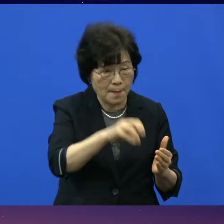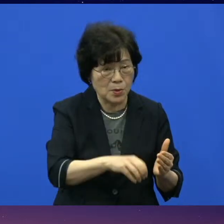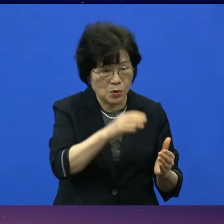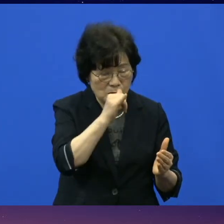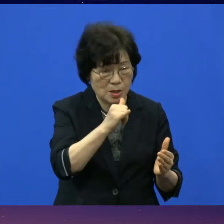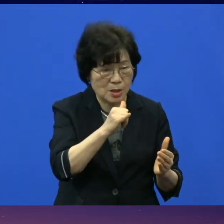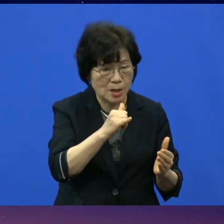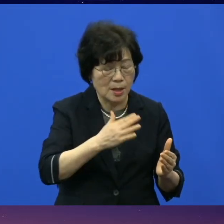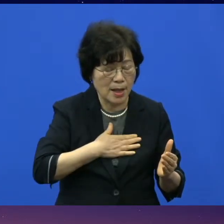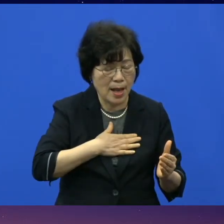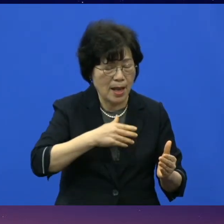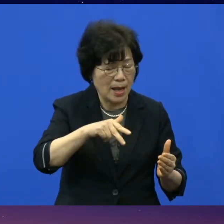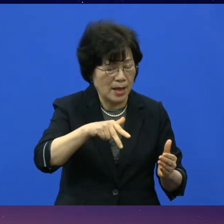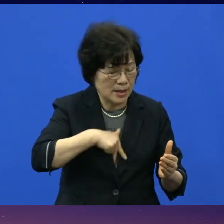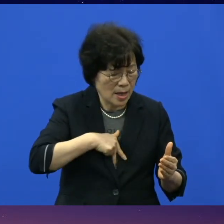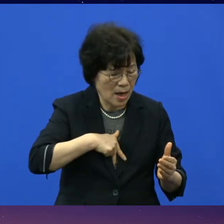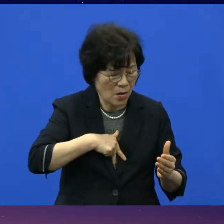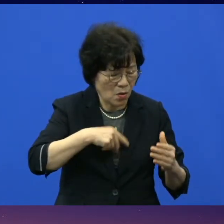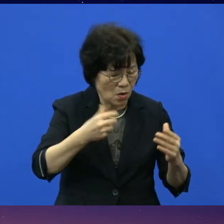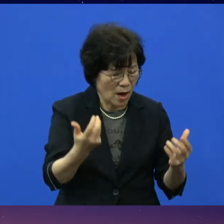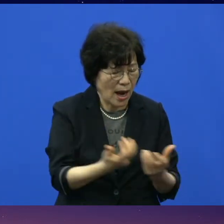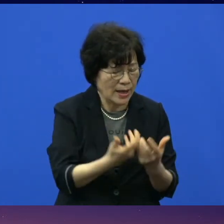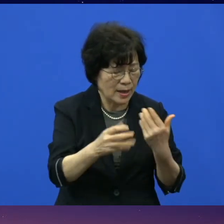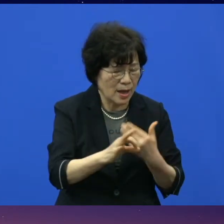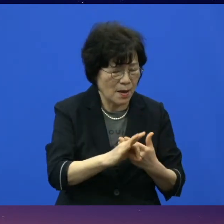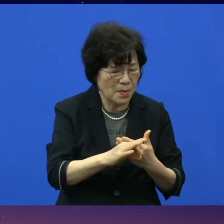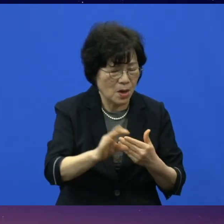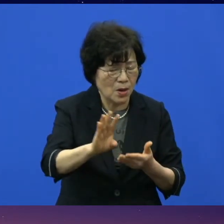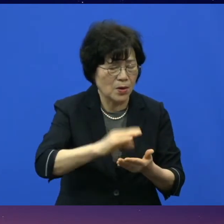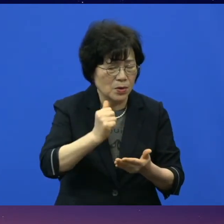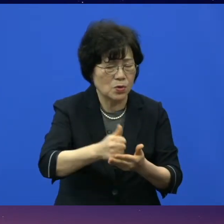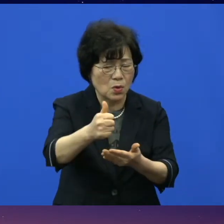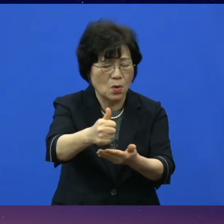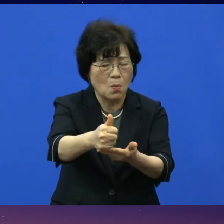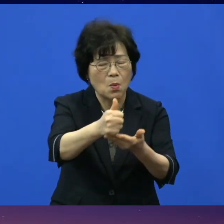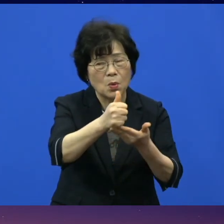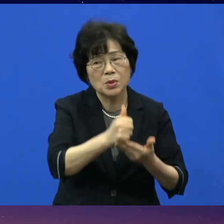자아로 가득한 곳에는 그리스도를 모실 수가 없는 거죠.